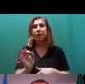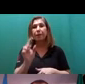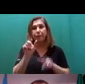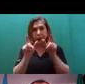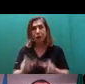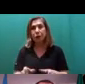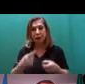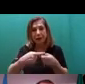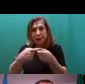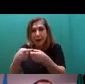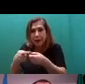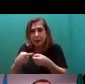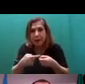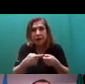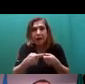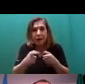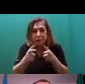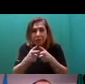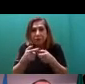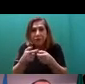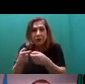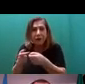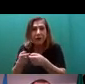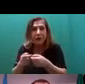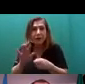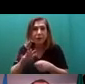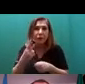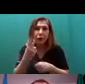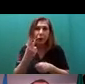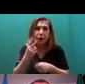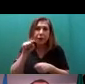cidades pequenas ou médias. São cerca de 2 mil